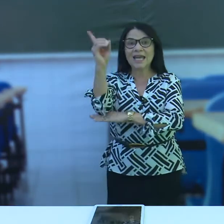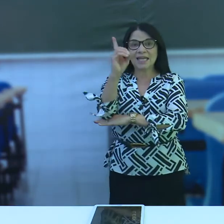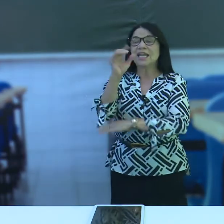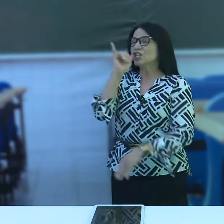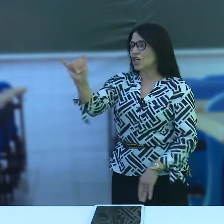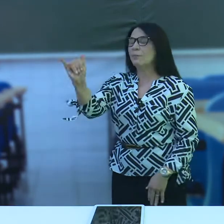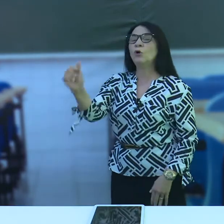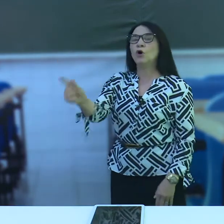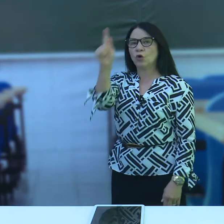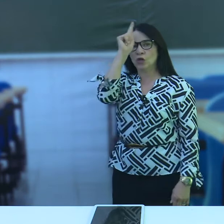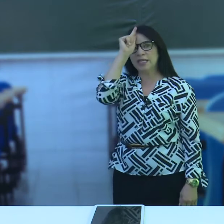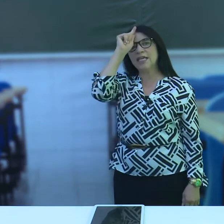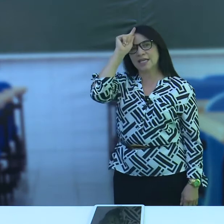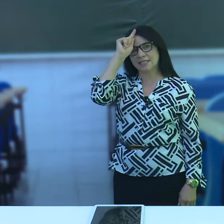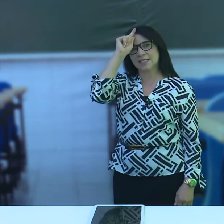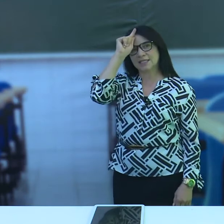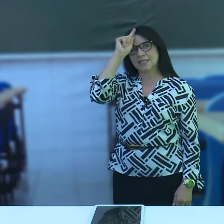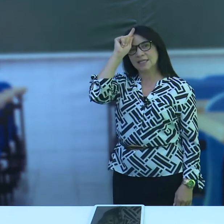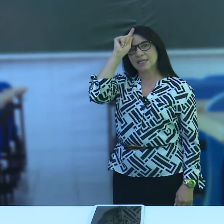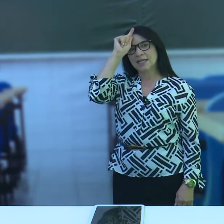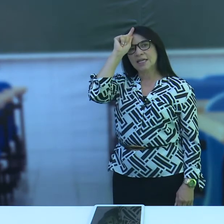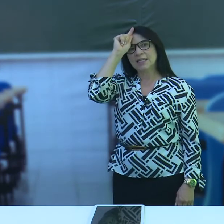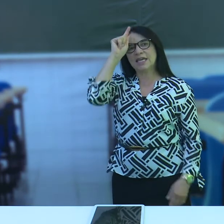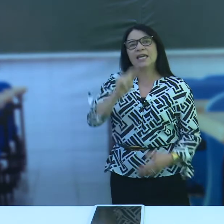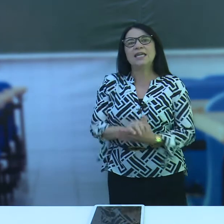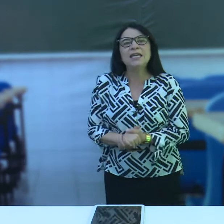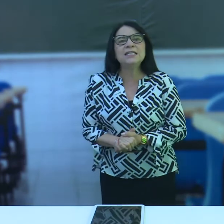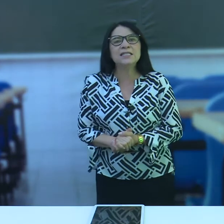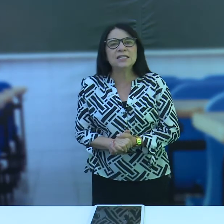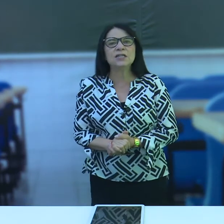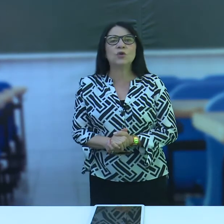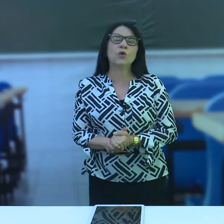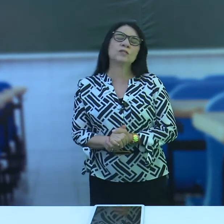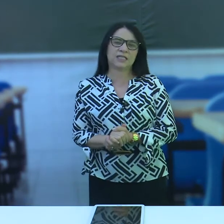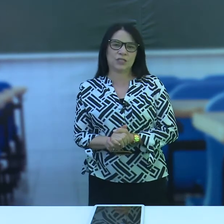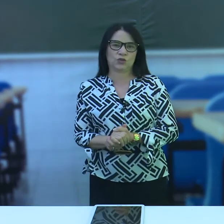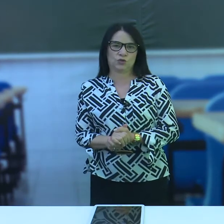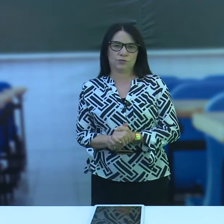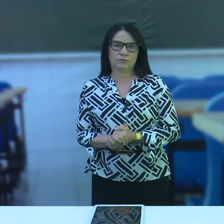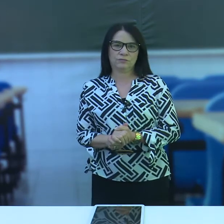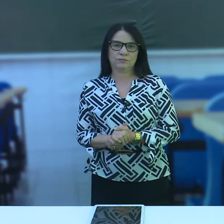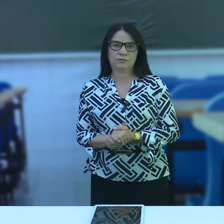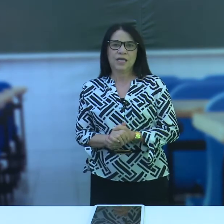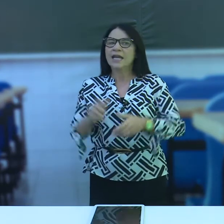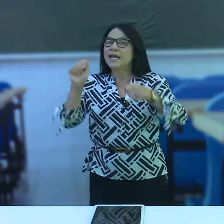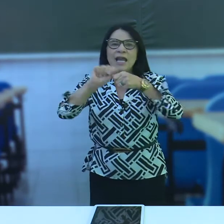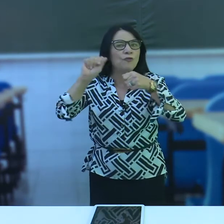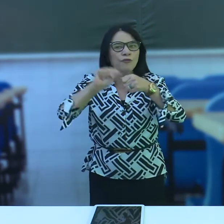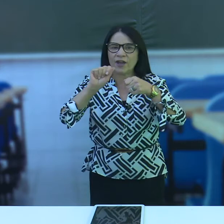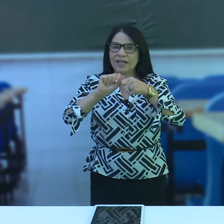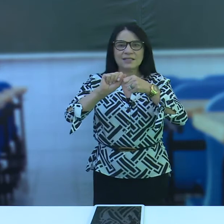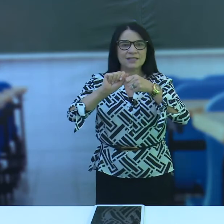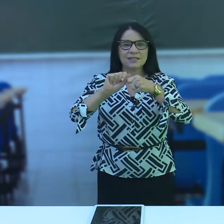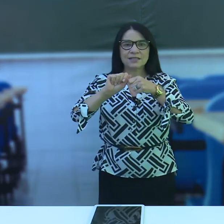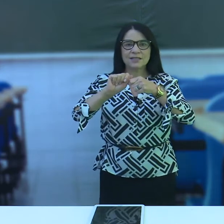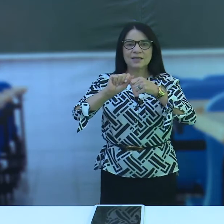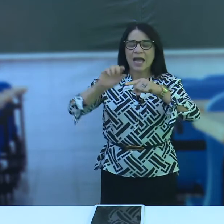ele chamou Golias de incircunciso. Não fez